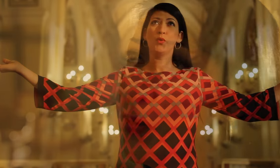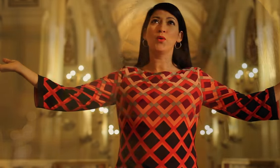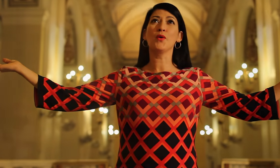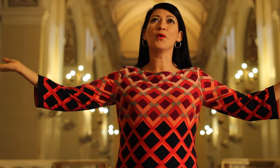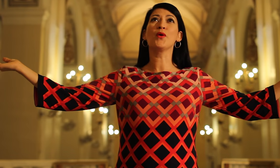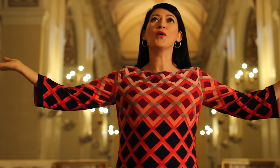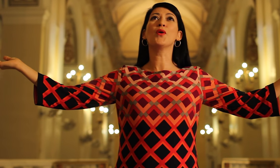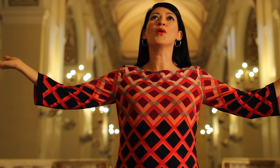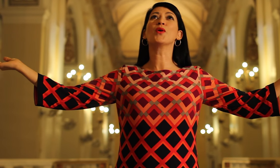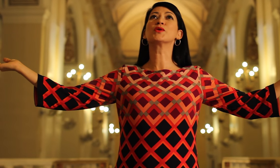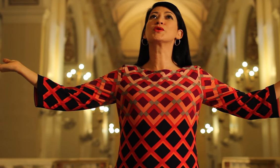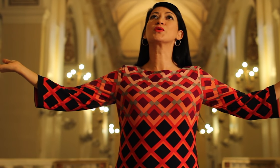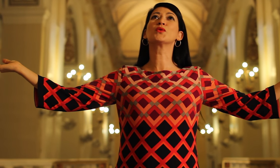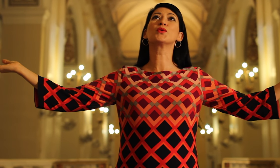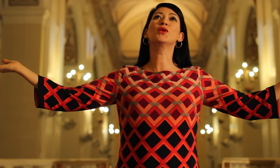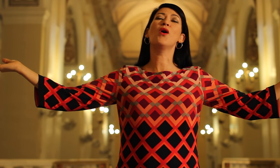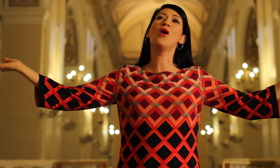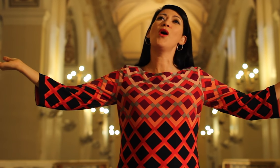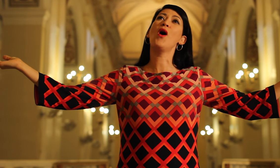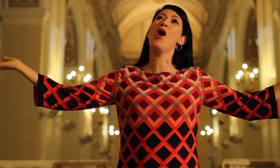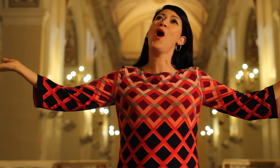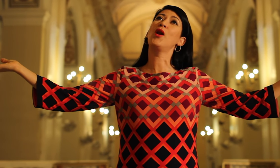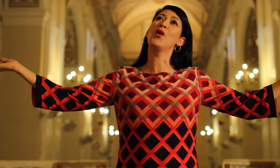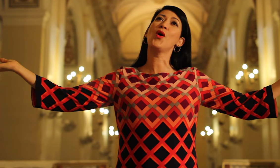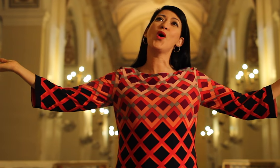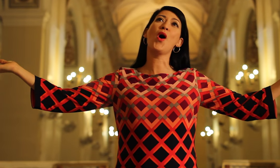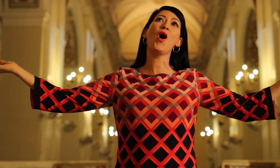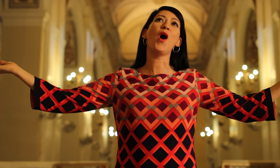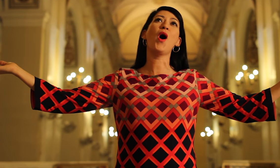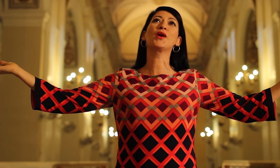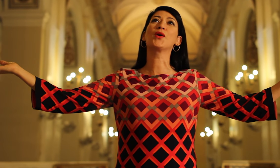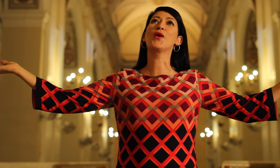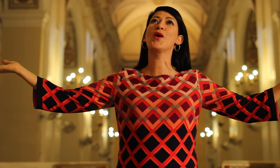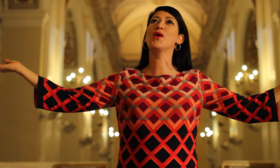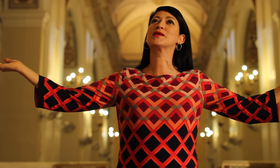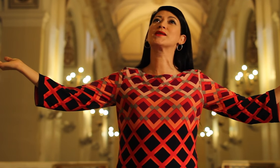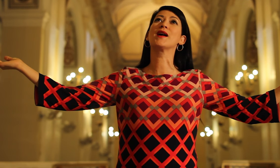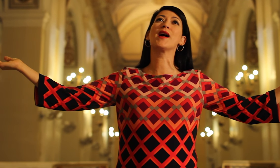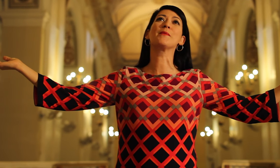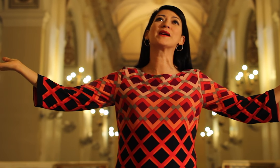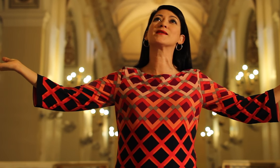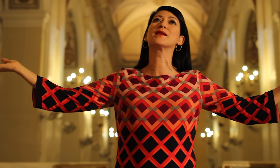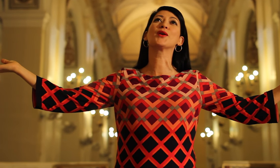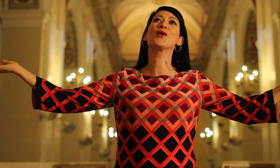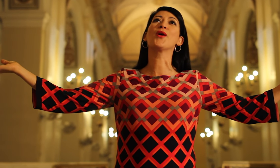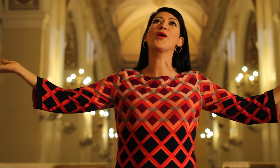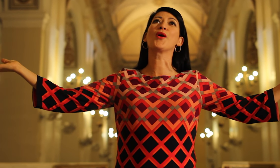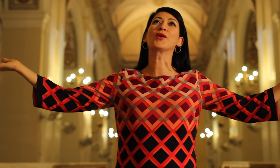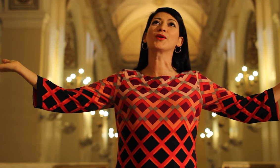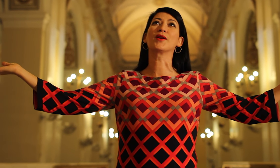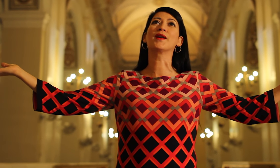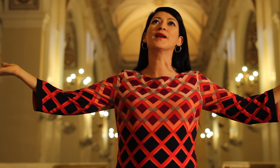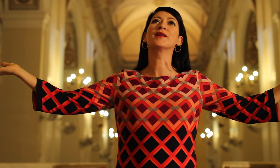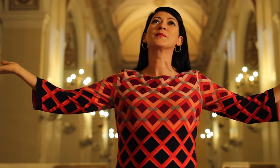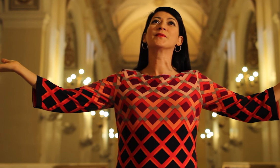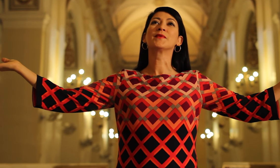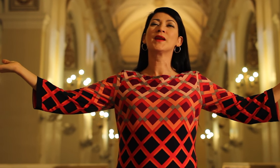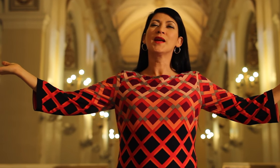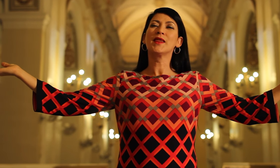Por su dolorosa pasión,